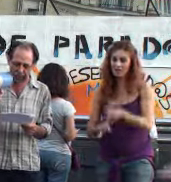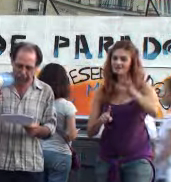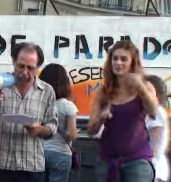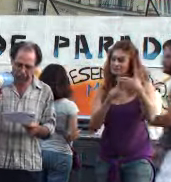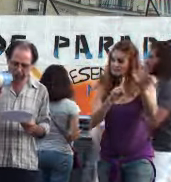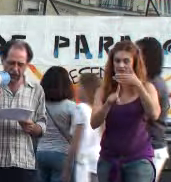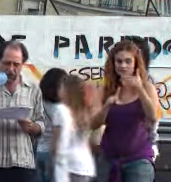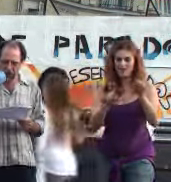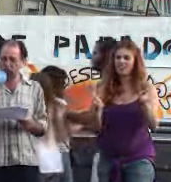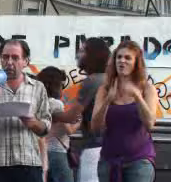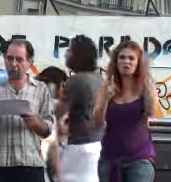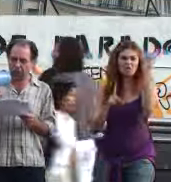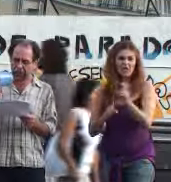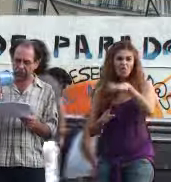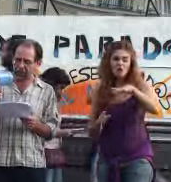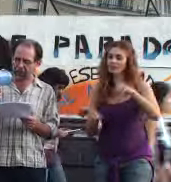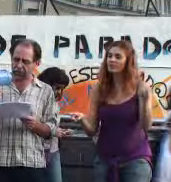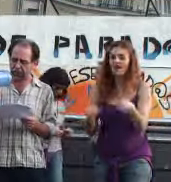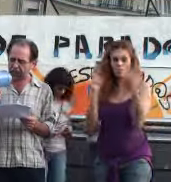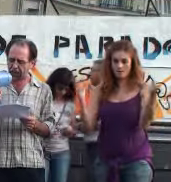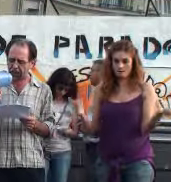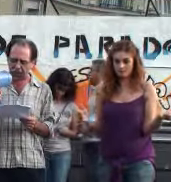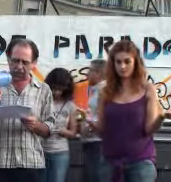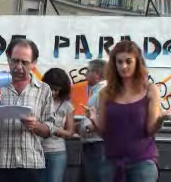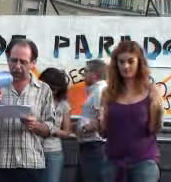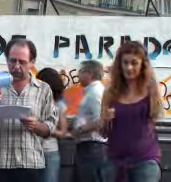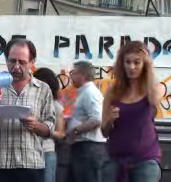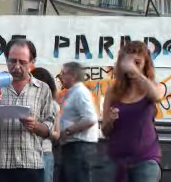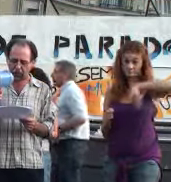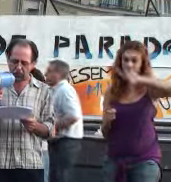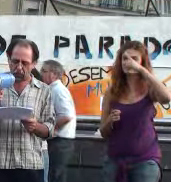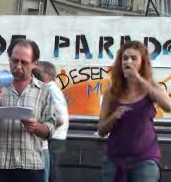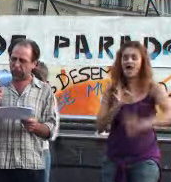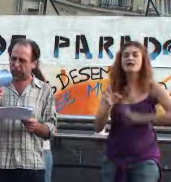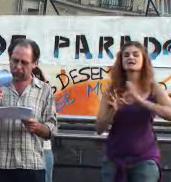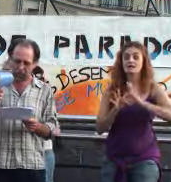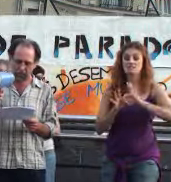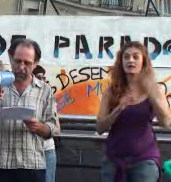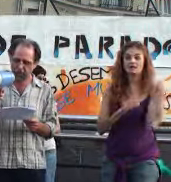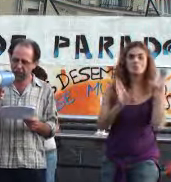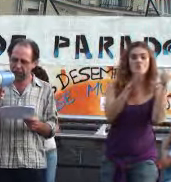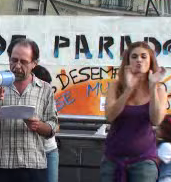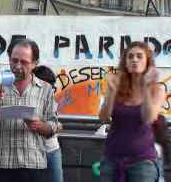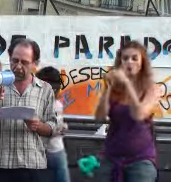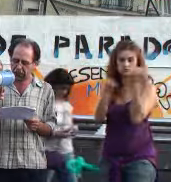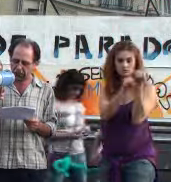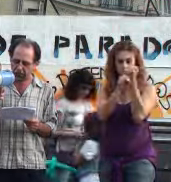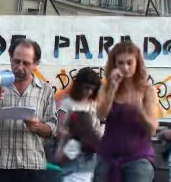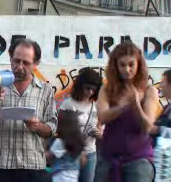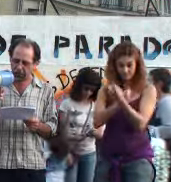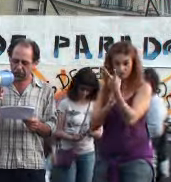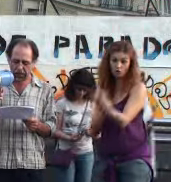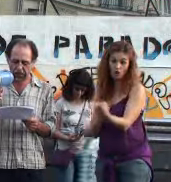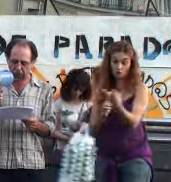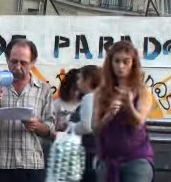venga. Como algunos ya sabéis, en la anterior asamblea se consolidaron 2 grupos de trabajo: mediación y